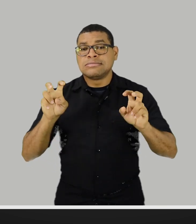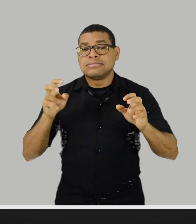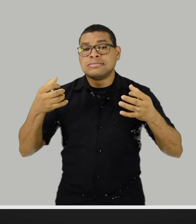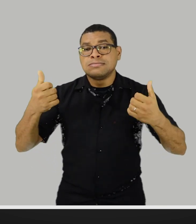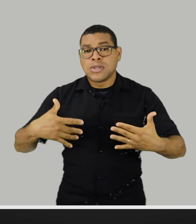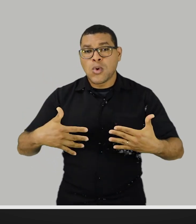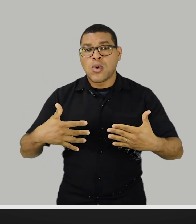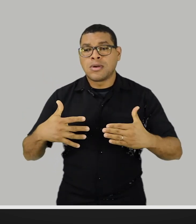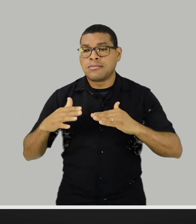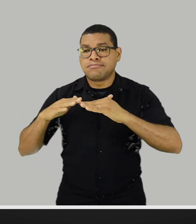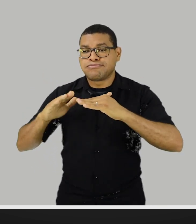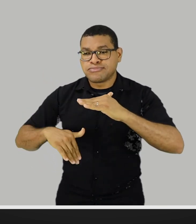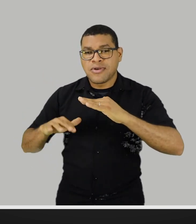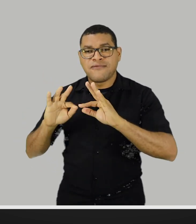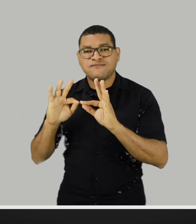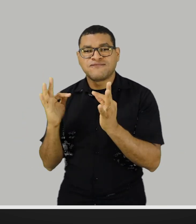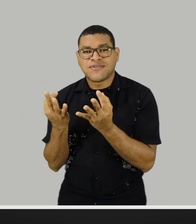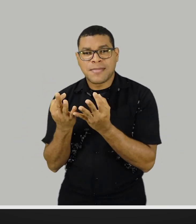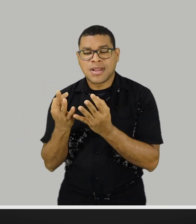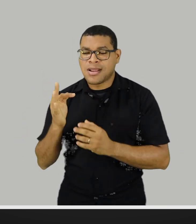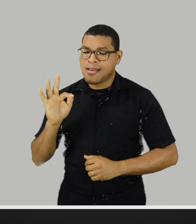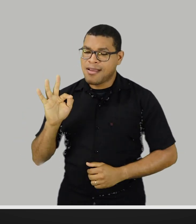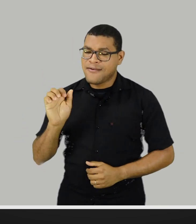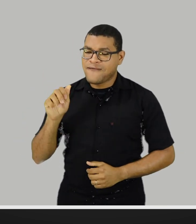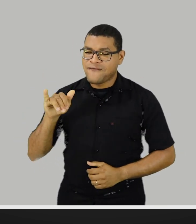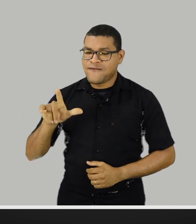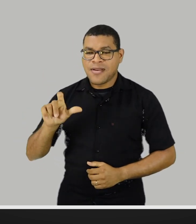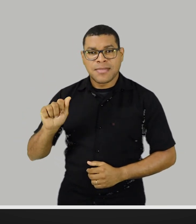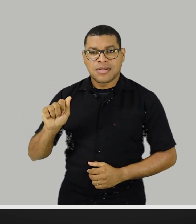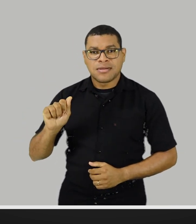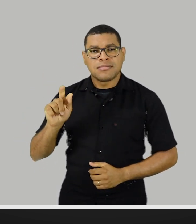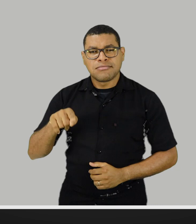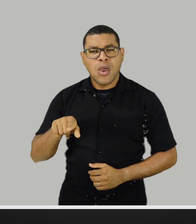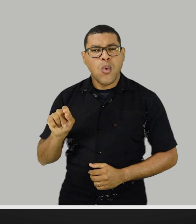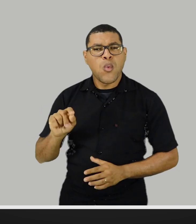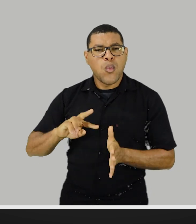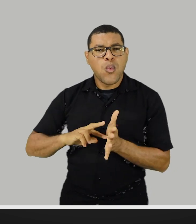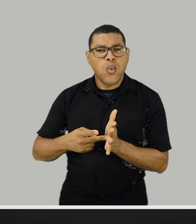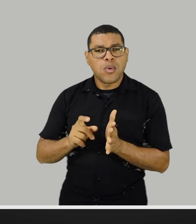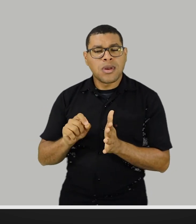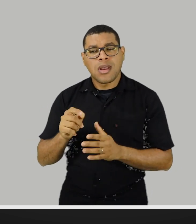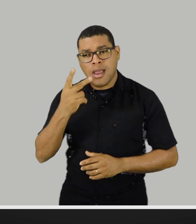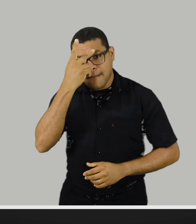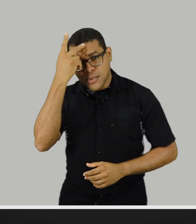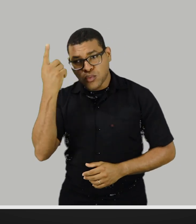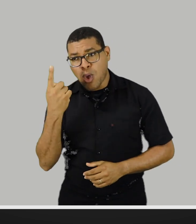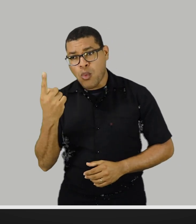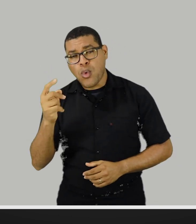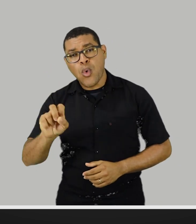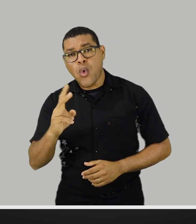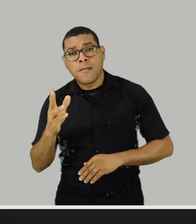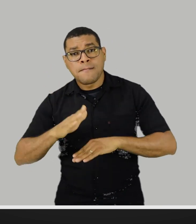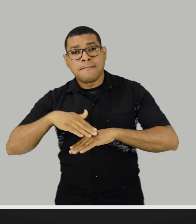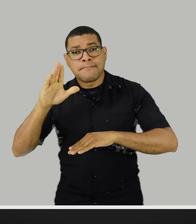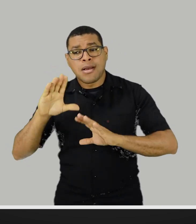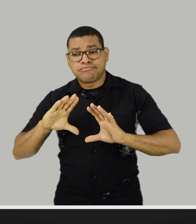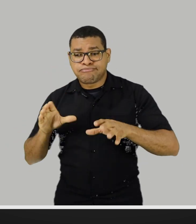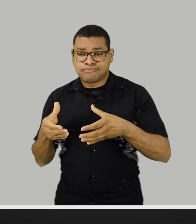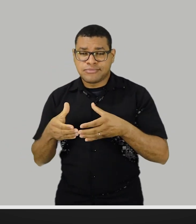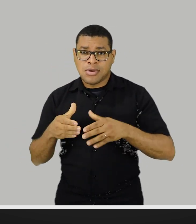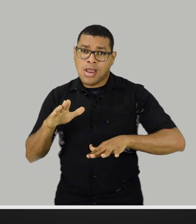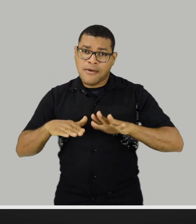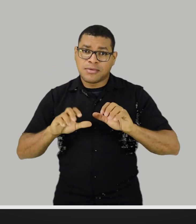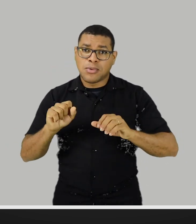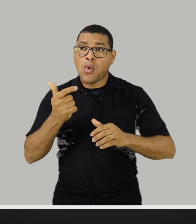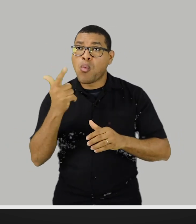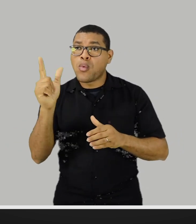família a unidade é composta por uma ou mais pessoas eventualmente ampliada por outras pessoas que